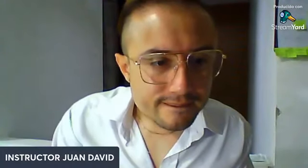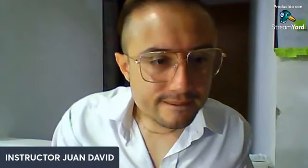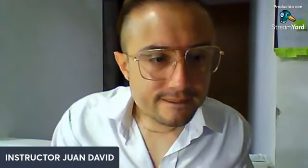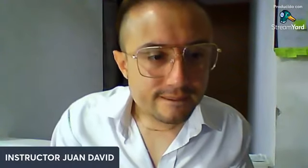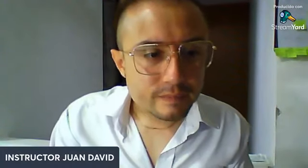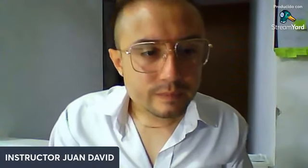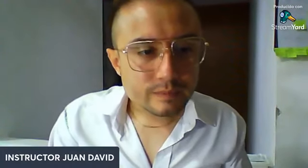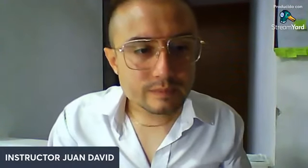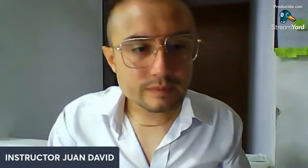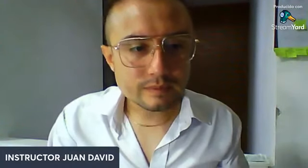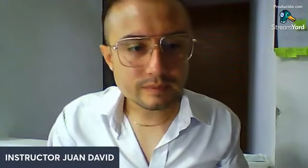vez.